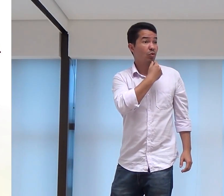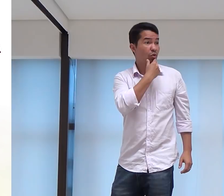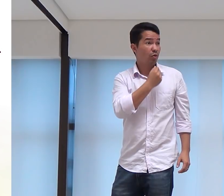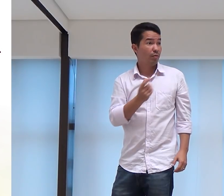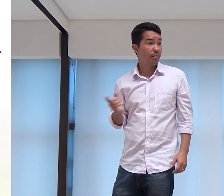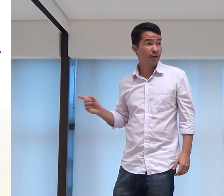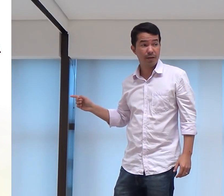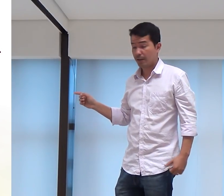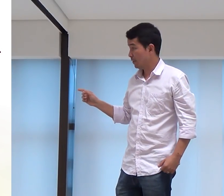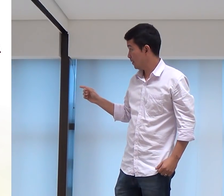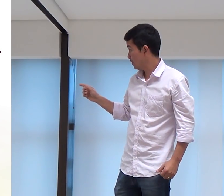Filho do homem,